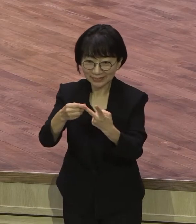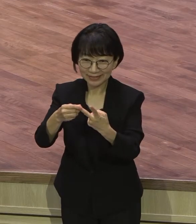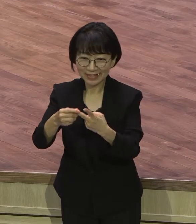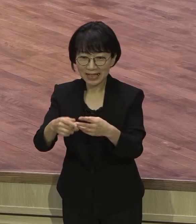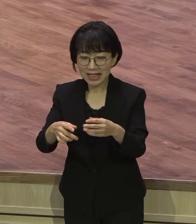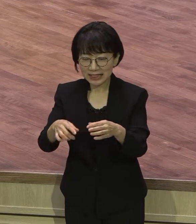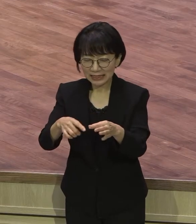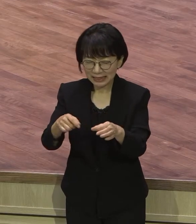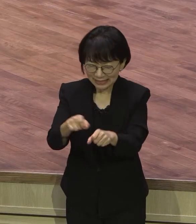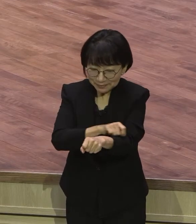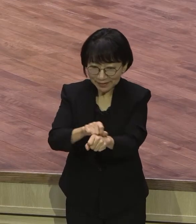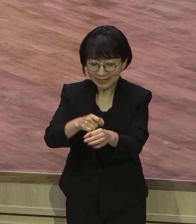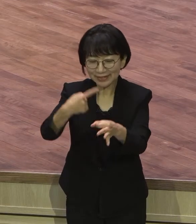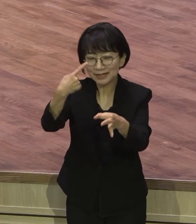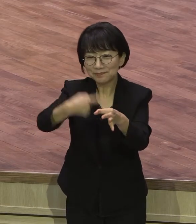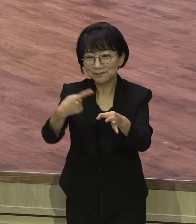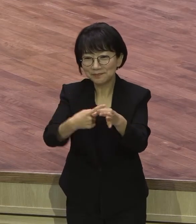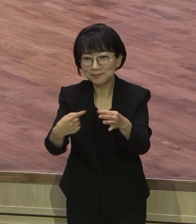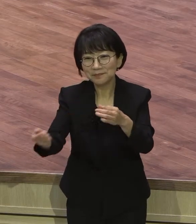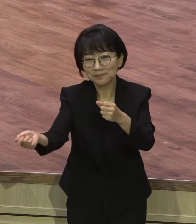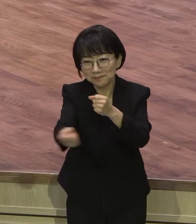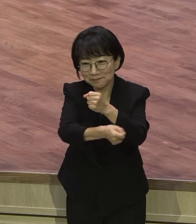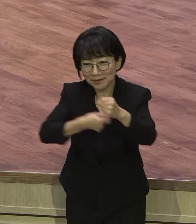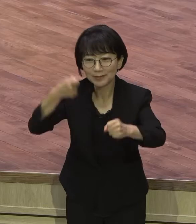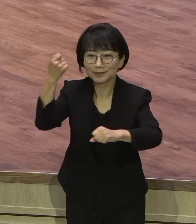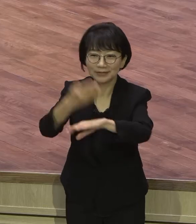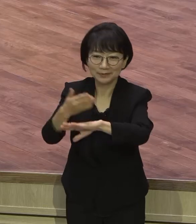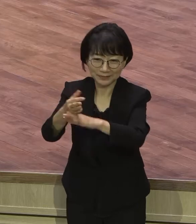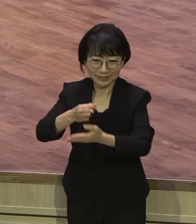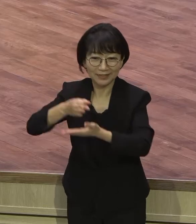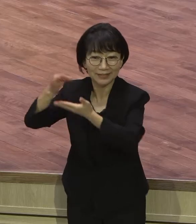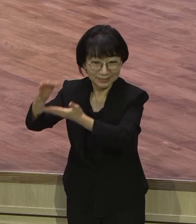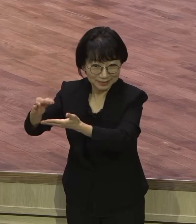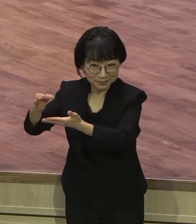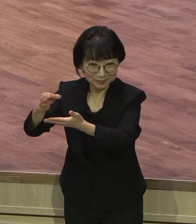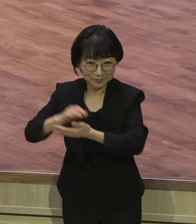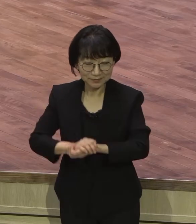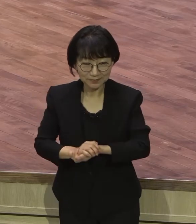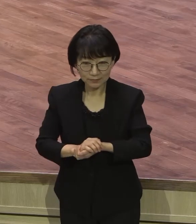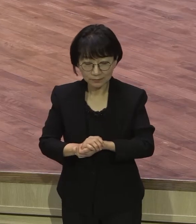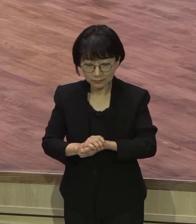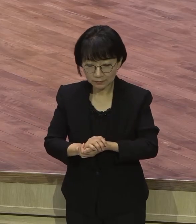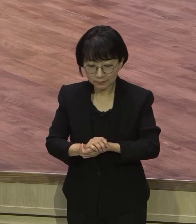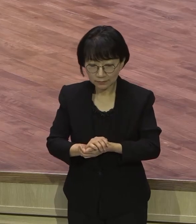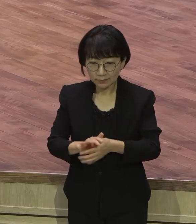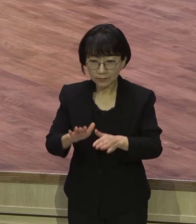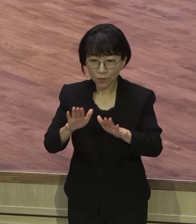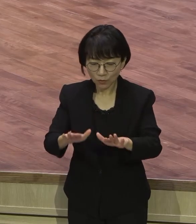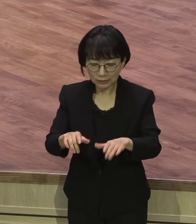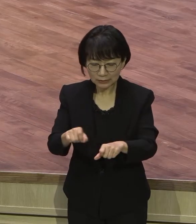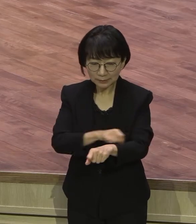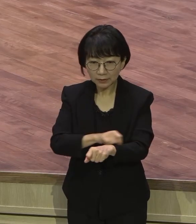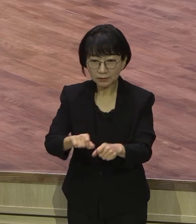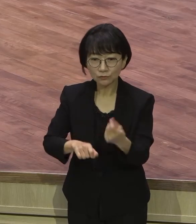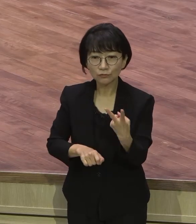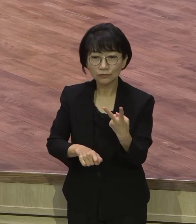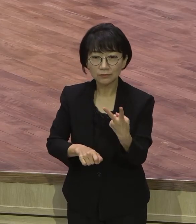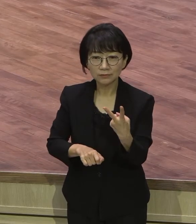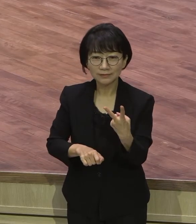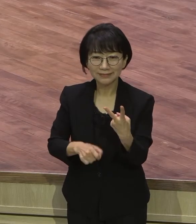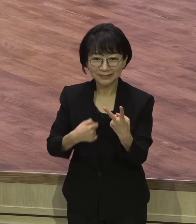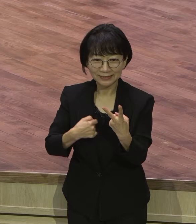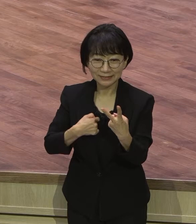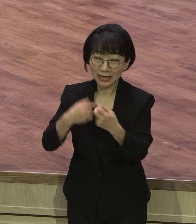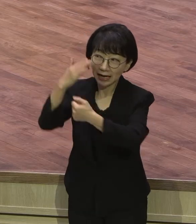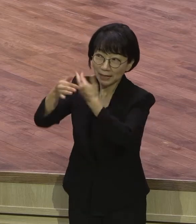주위 매주 감사한 것 드리는데 매주 감사한 것에 오늘은 뭐요? 특별히 맥주 감사한 것 드리는. 하나님